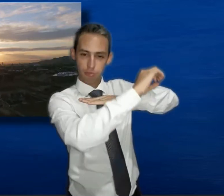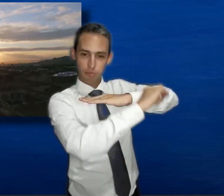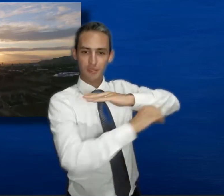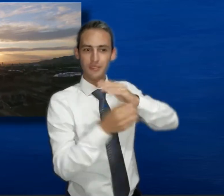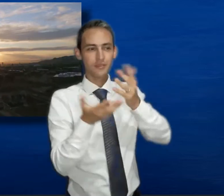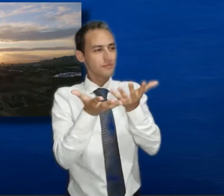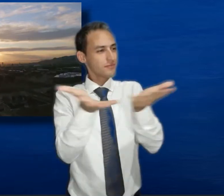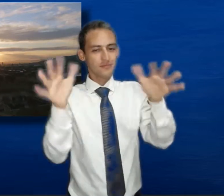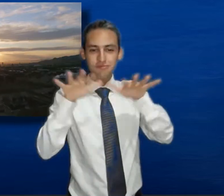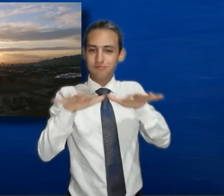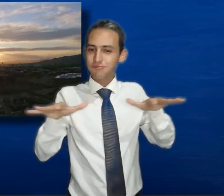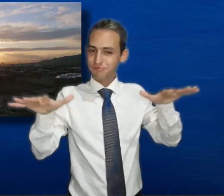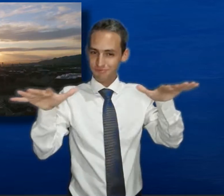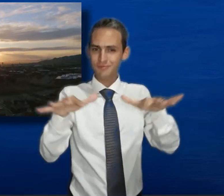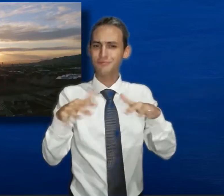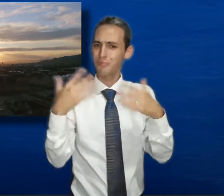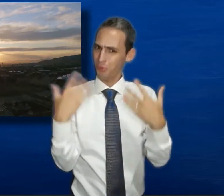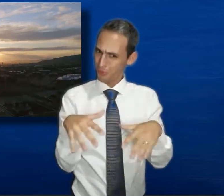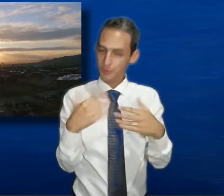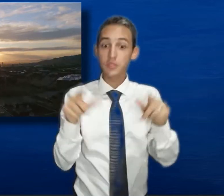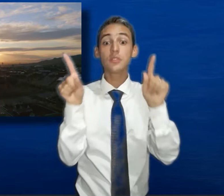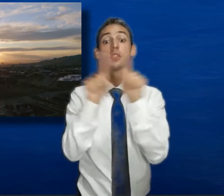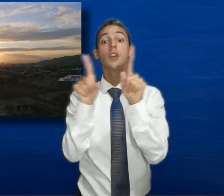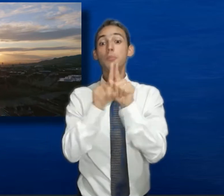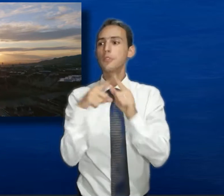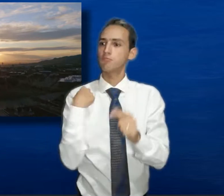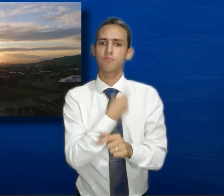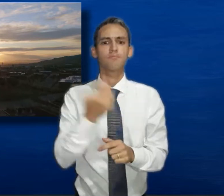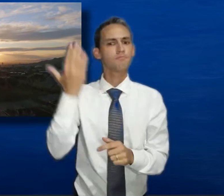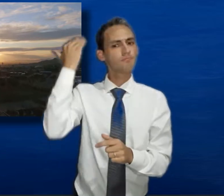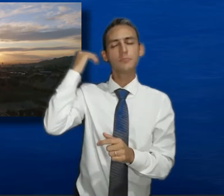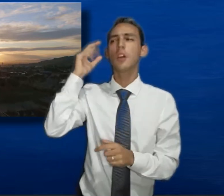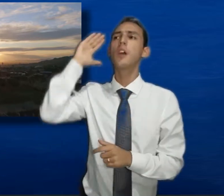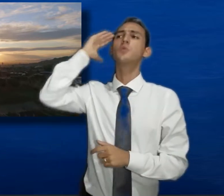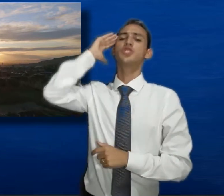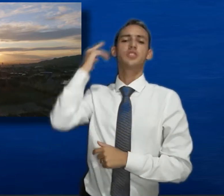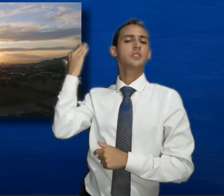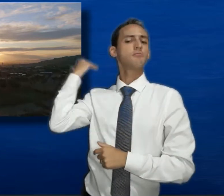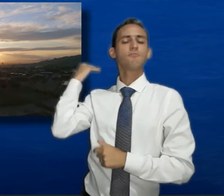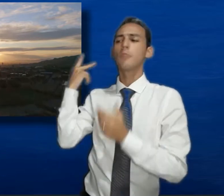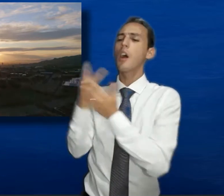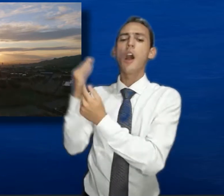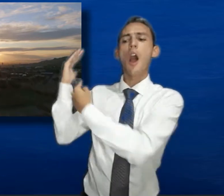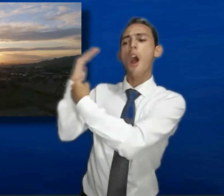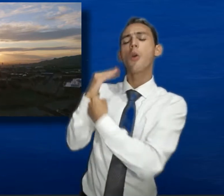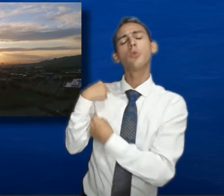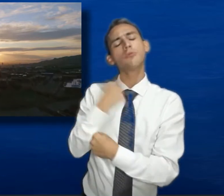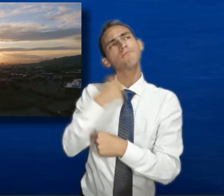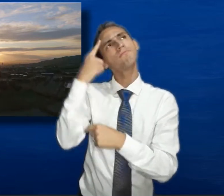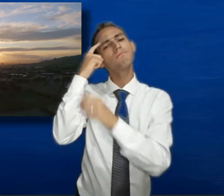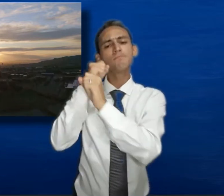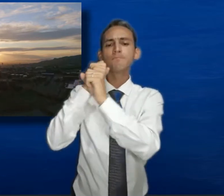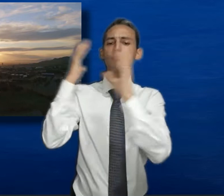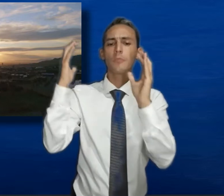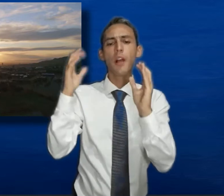sol poente. Essa visão elevada, com nossa compreensão do passado, amplia e